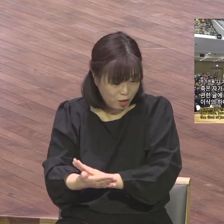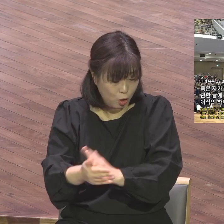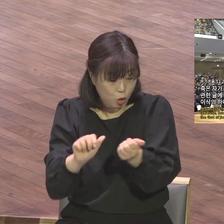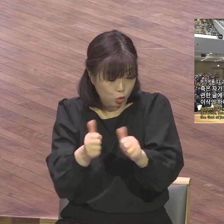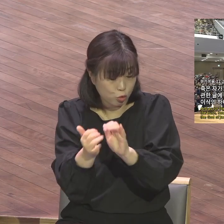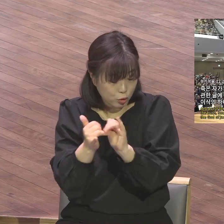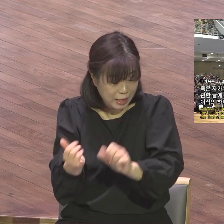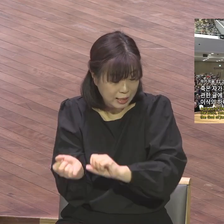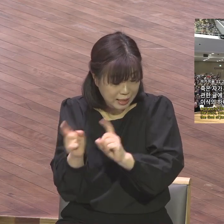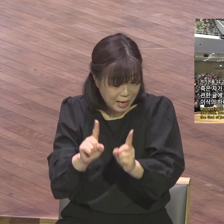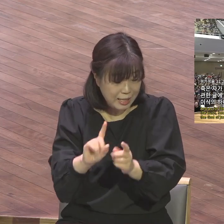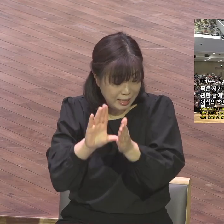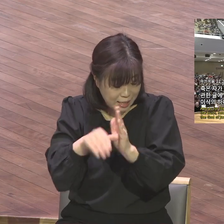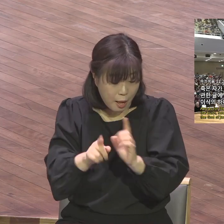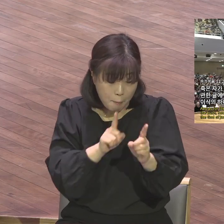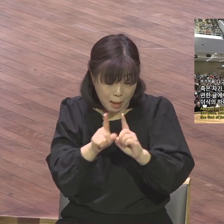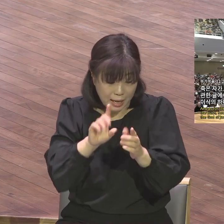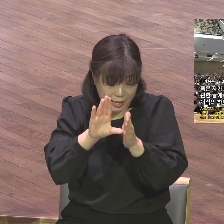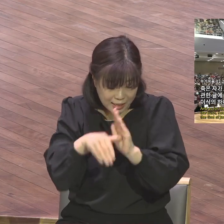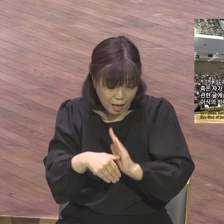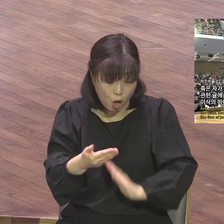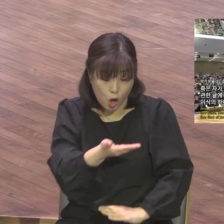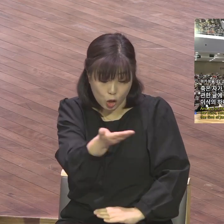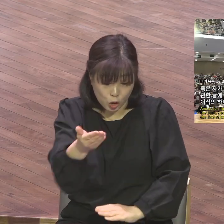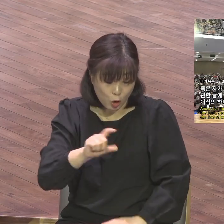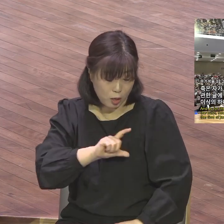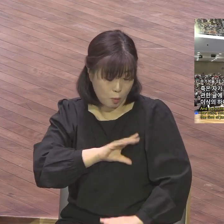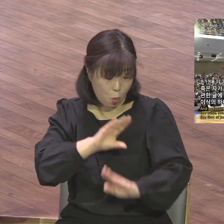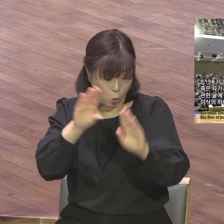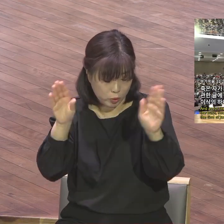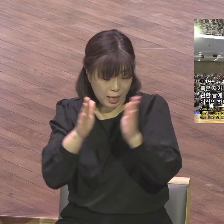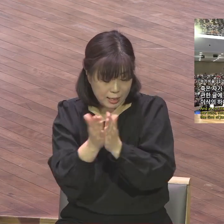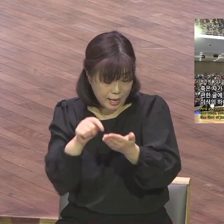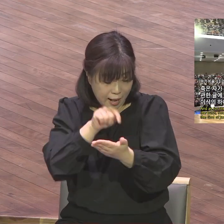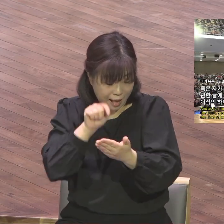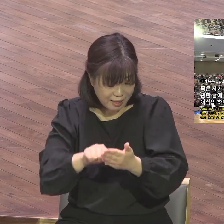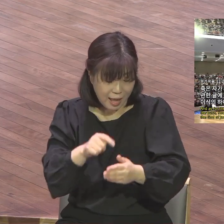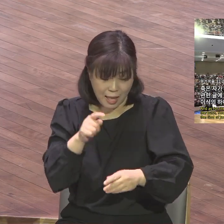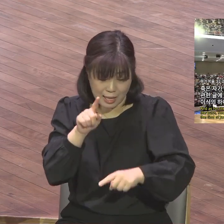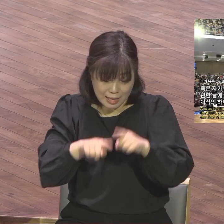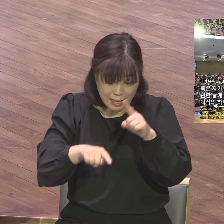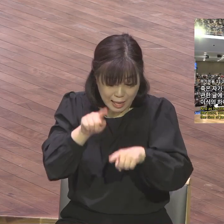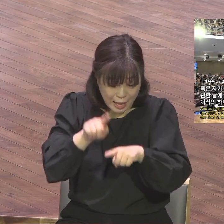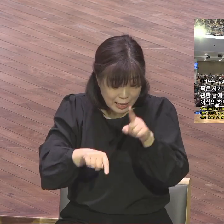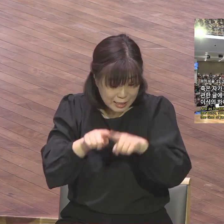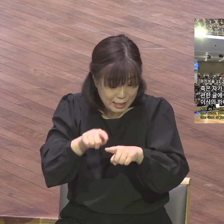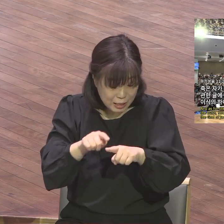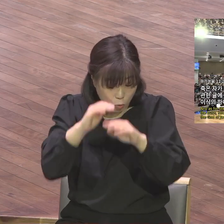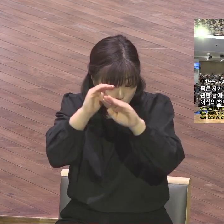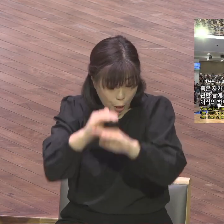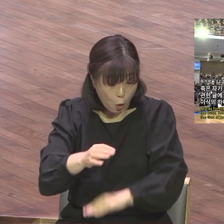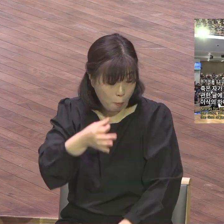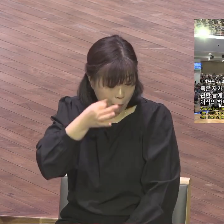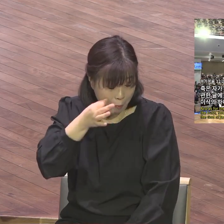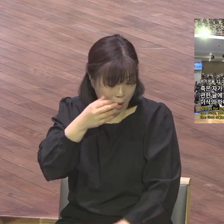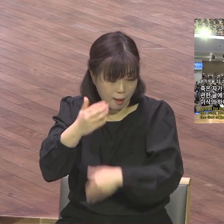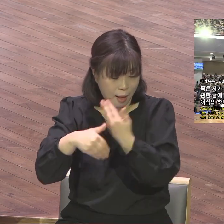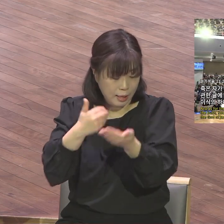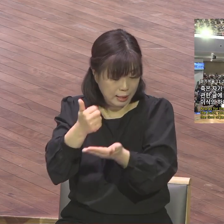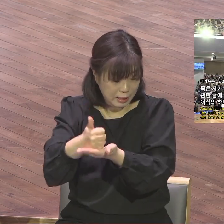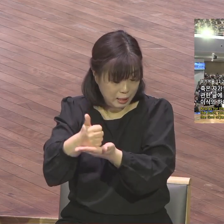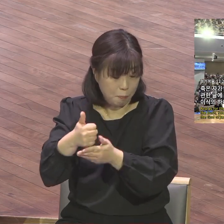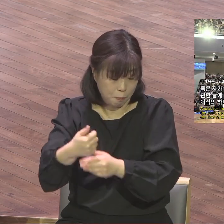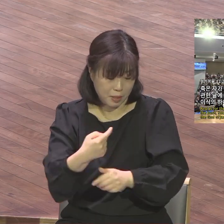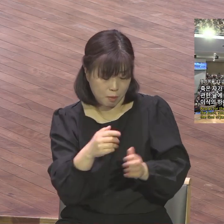말할진대 너희가 모세의 책 중에 가시떡이 가시나무 떨기에 관한 글에 하나님께서 모세에게 이르시되 나는 아브라함의